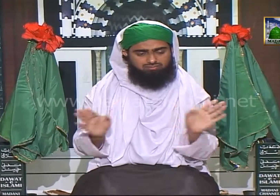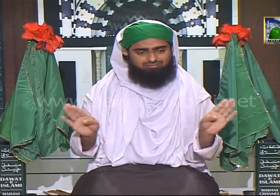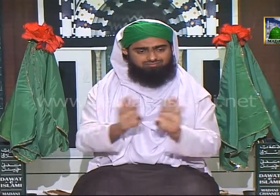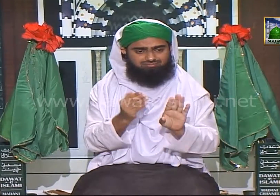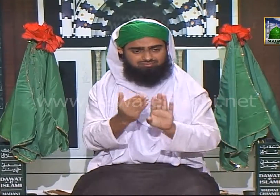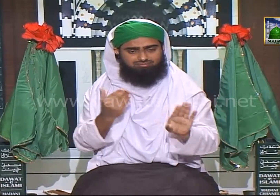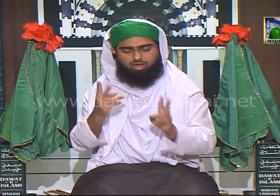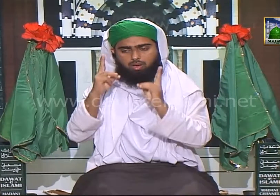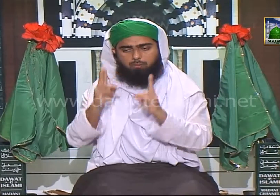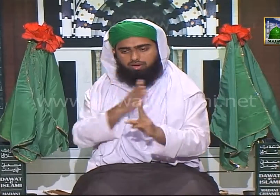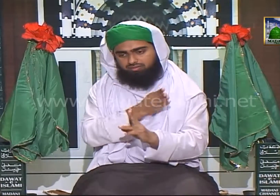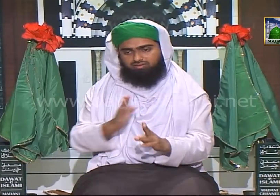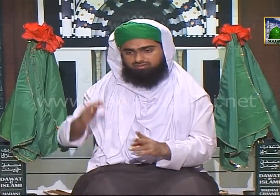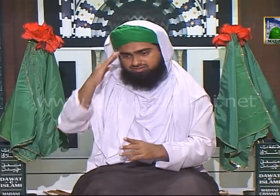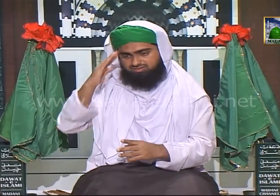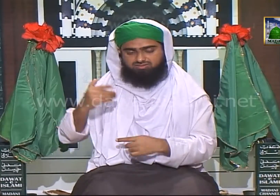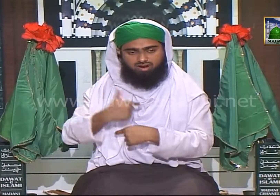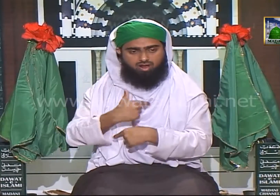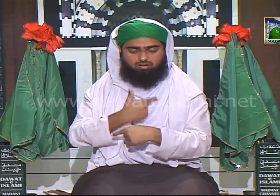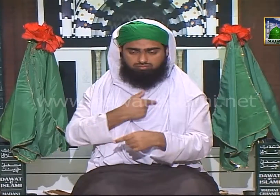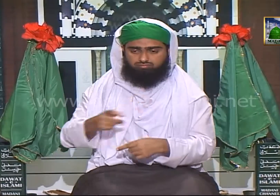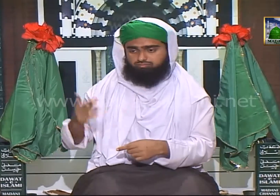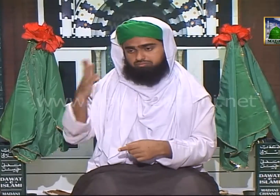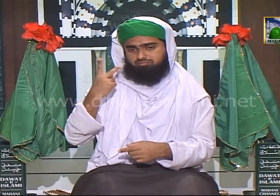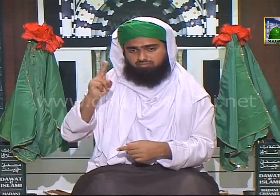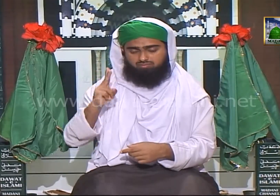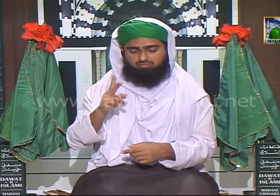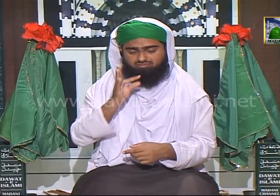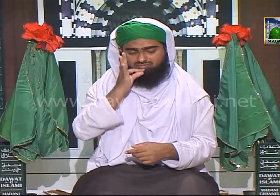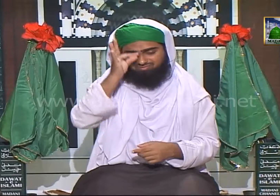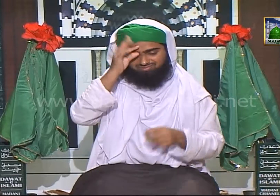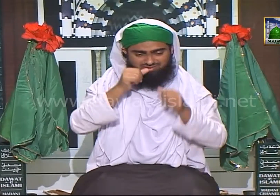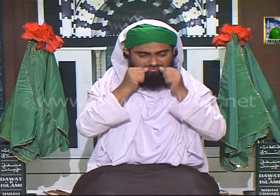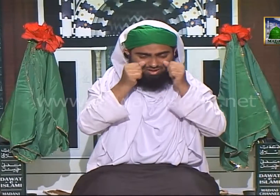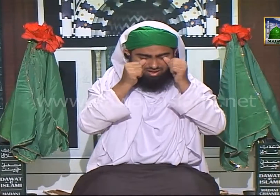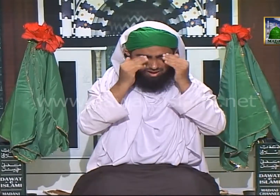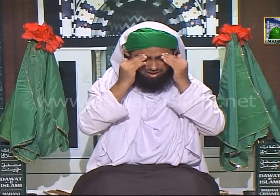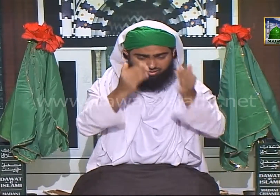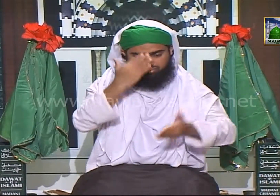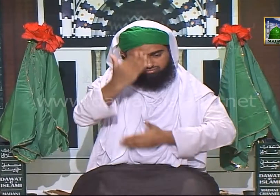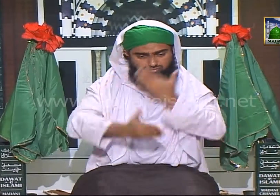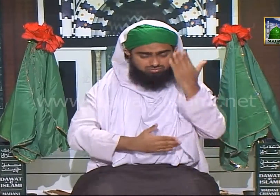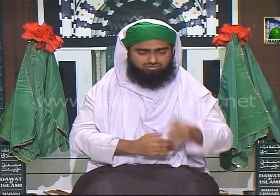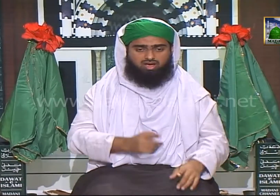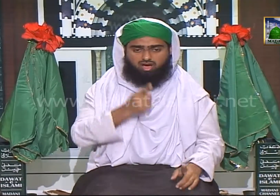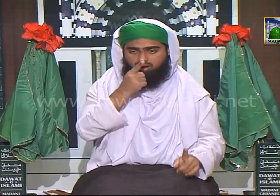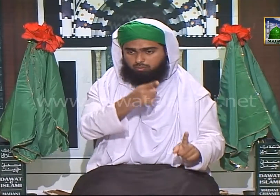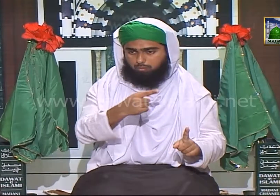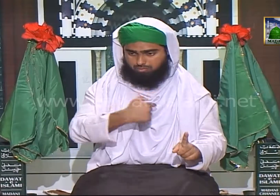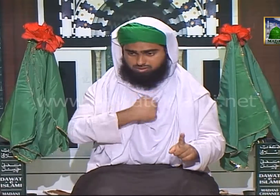ارشاد فرمایا کہ اگر یہ اس لیے کاروبار کے لیے جا رہا ہے، روزی کمانے کے لیے جا رہا ہے کہ حلال روزی حاصل کرے تاکہ دوسروں